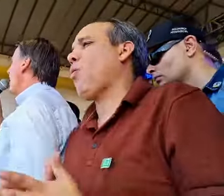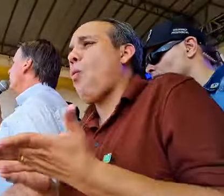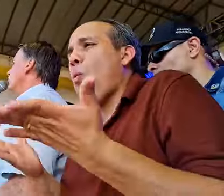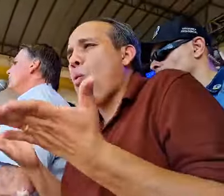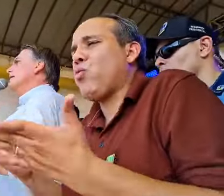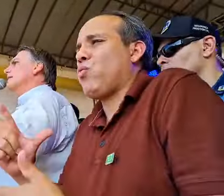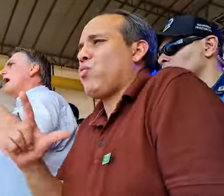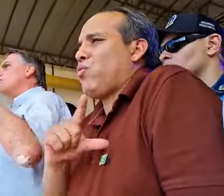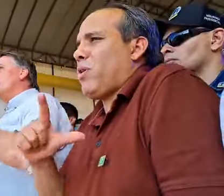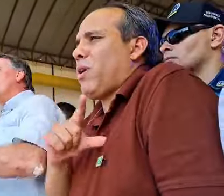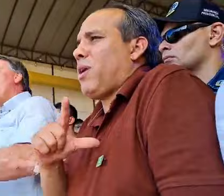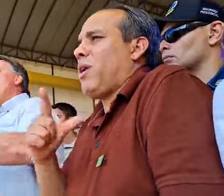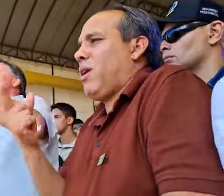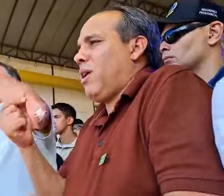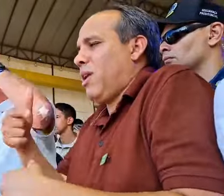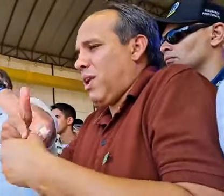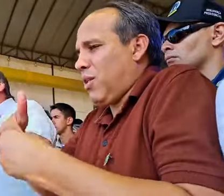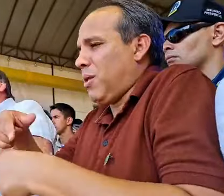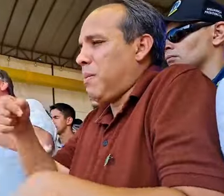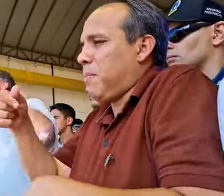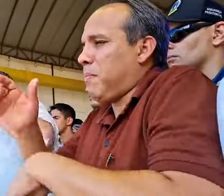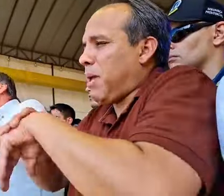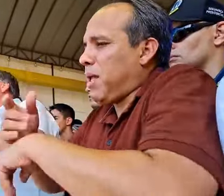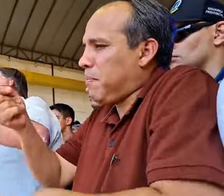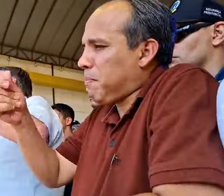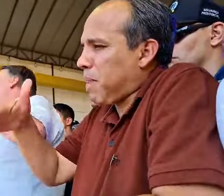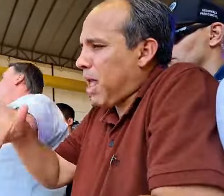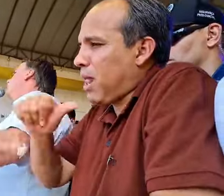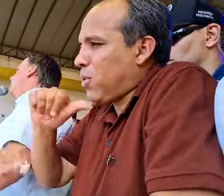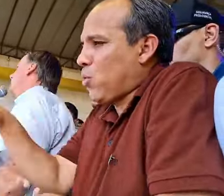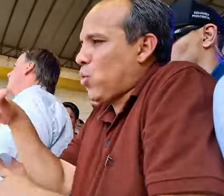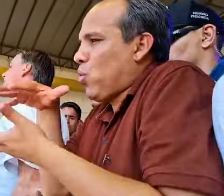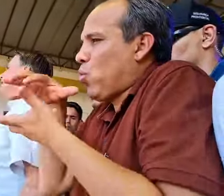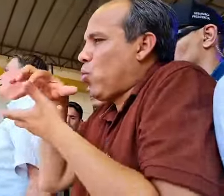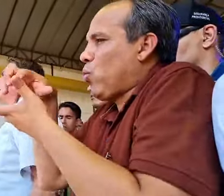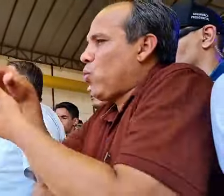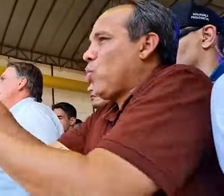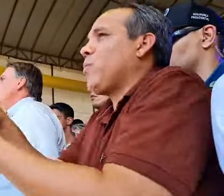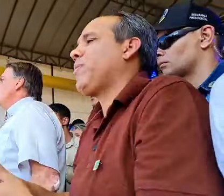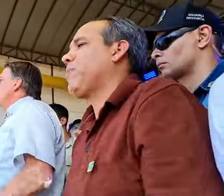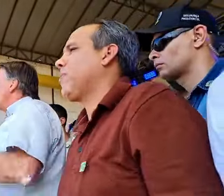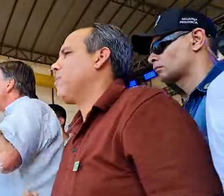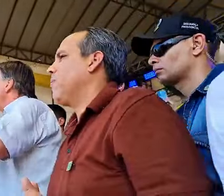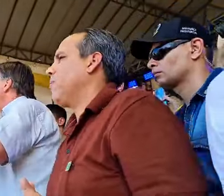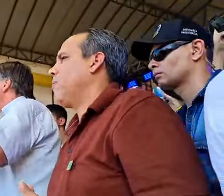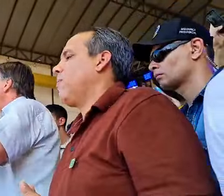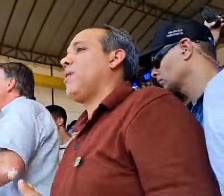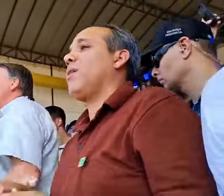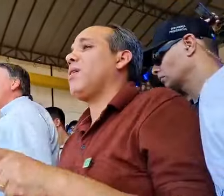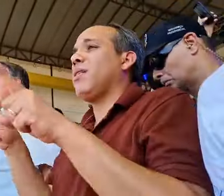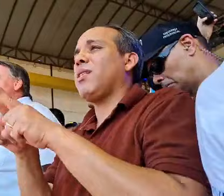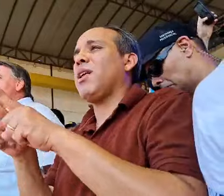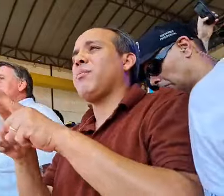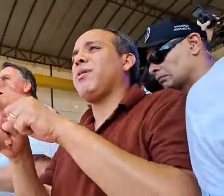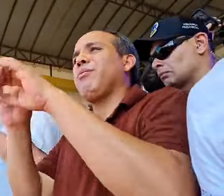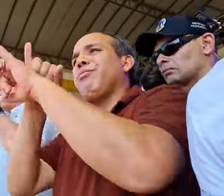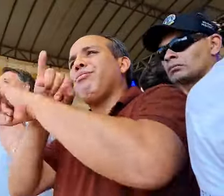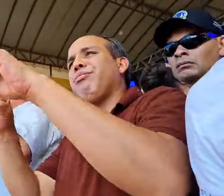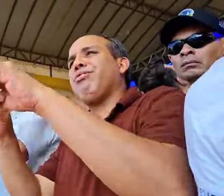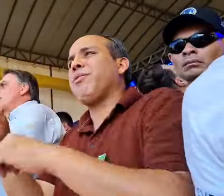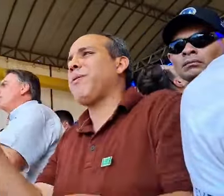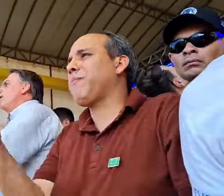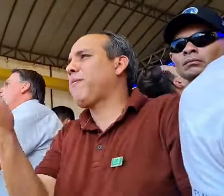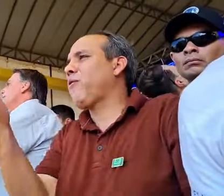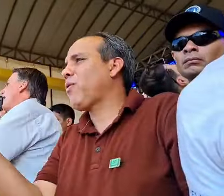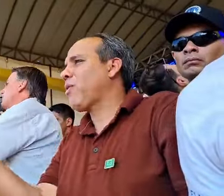Hoje temos uma das gasolinas mais baratas do mundo. E dizer para vocês,